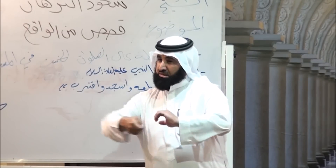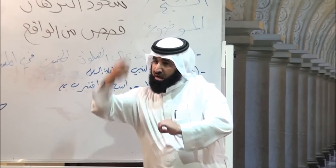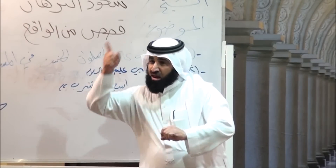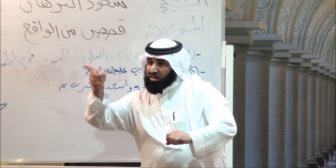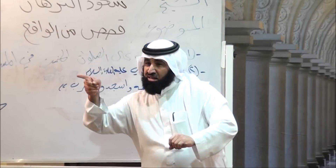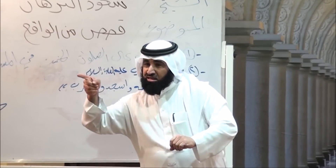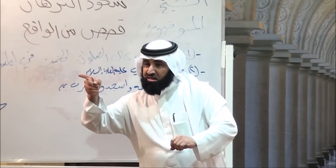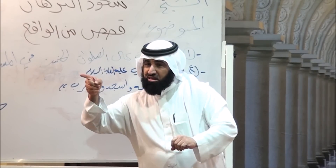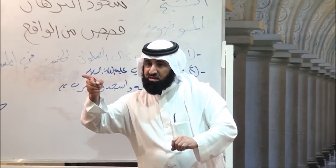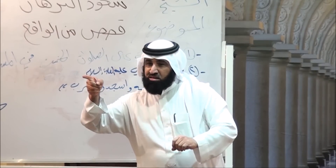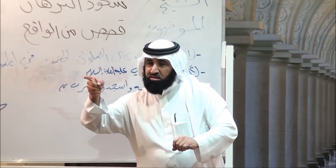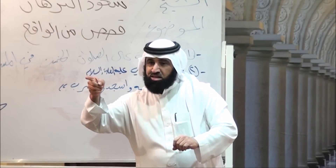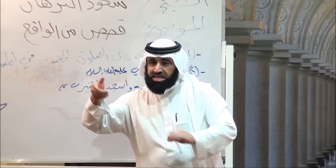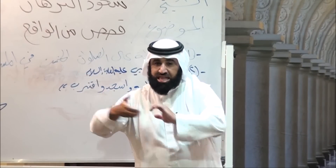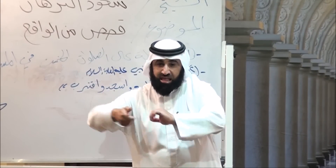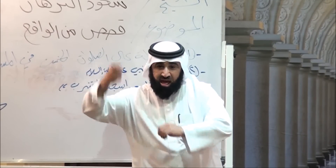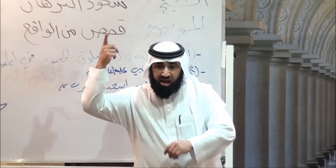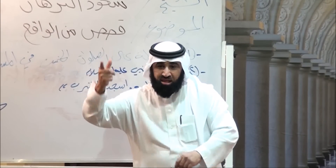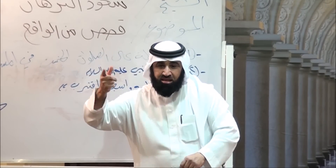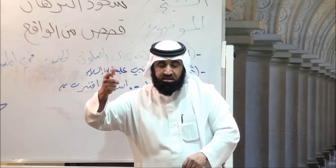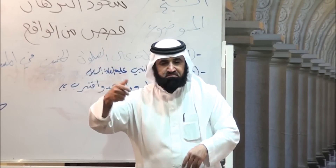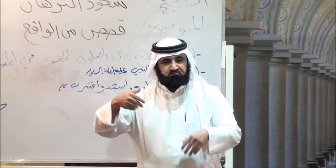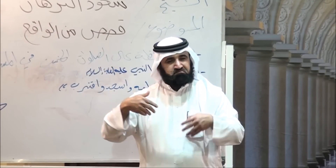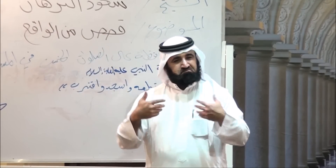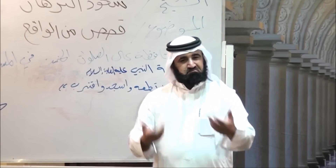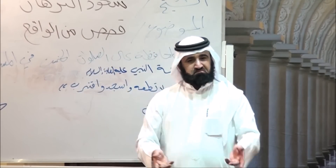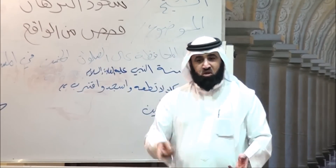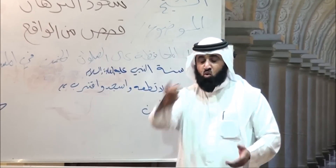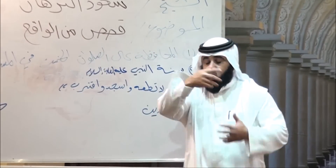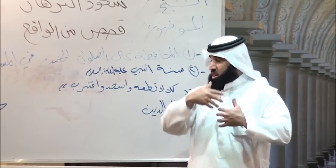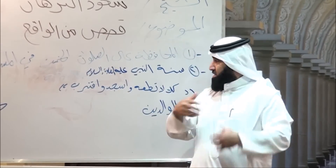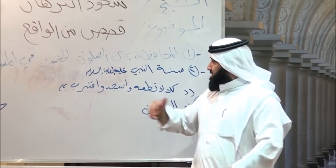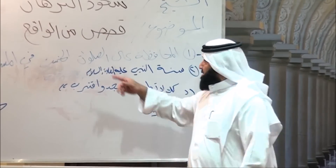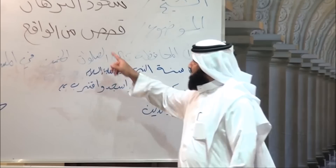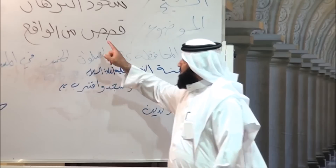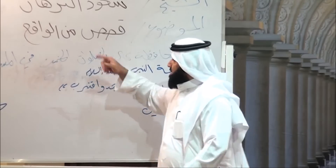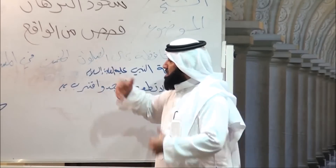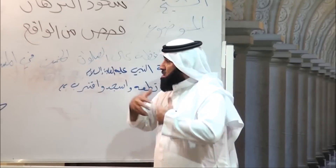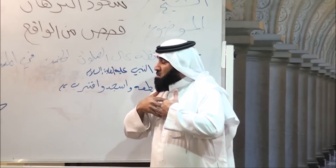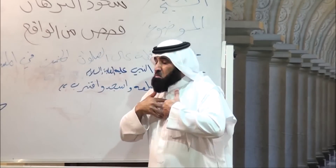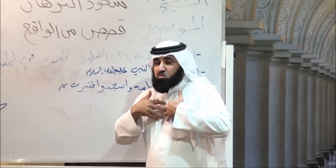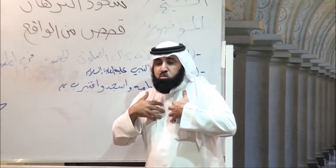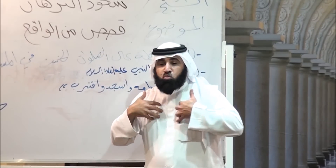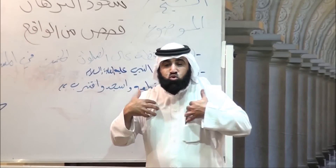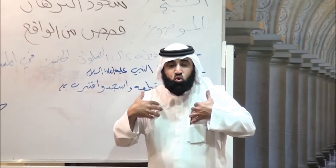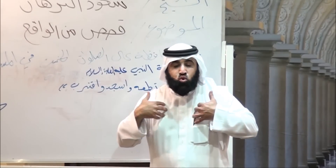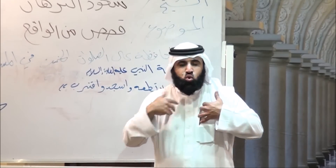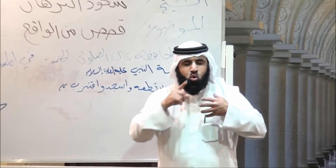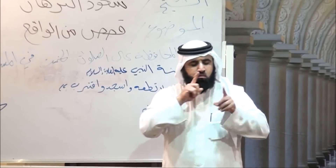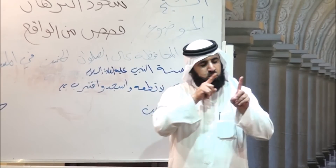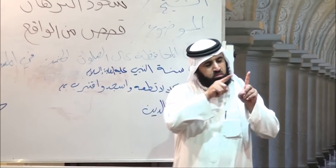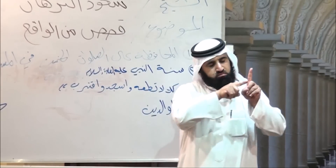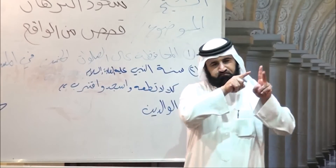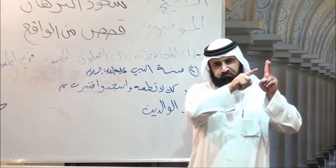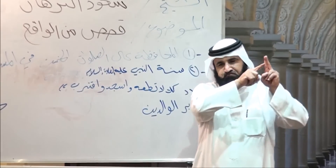أقول لا تبحث عن السعادة ما دمت تعاني فتور وعقوق مع والديك،